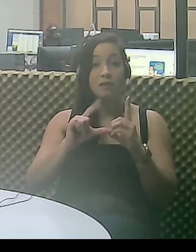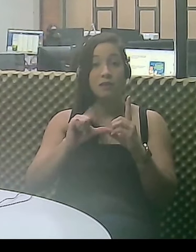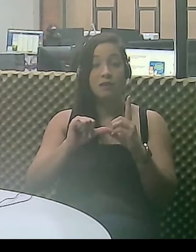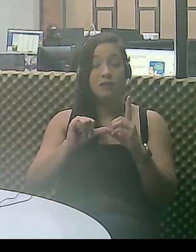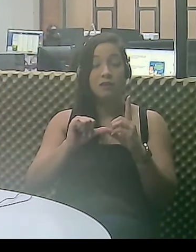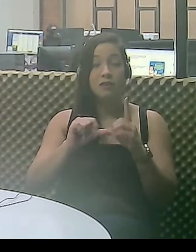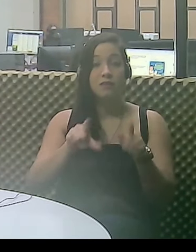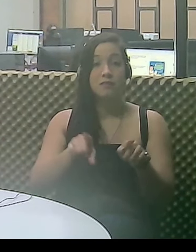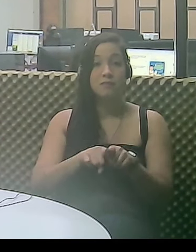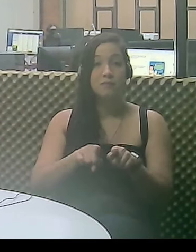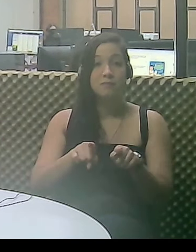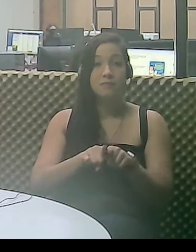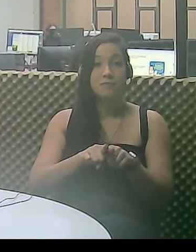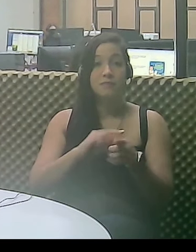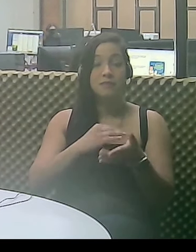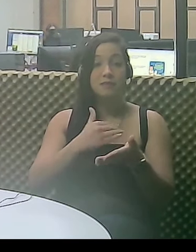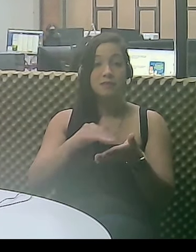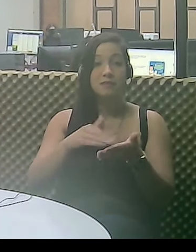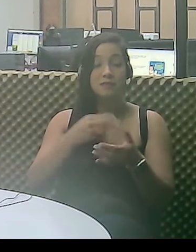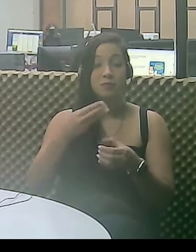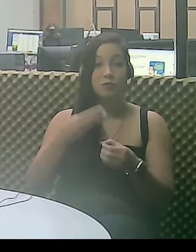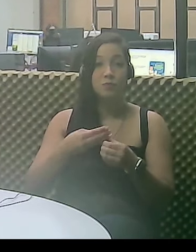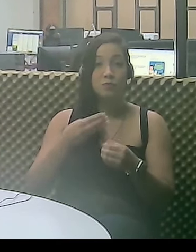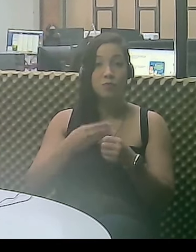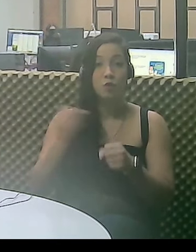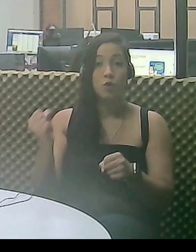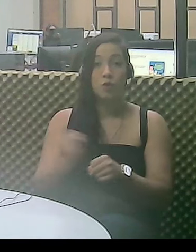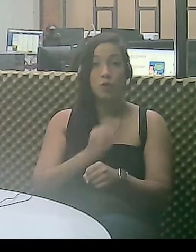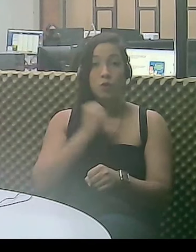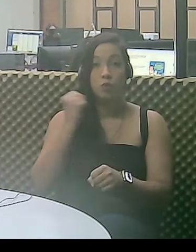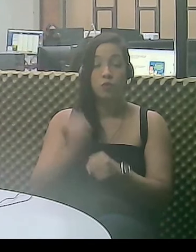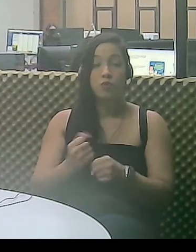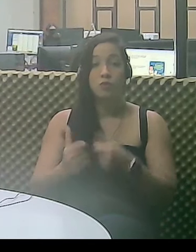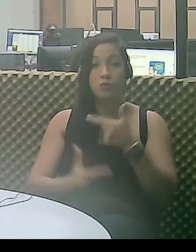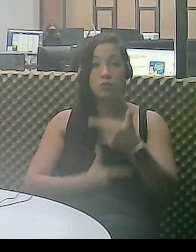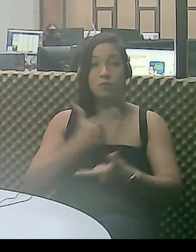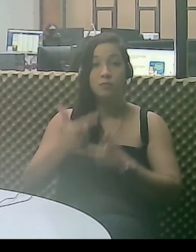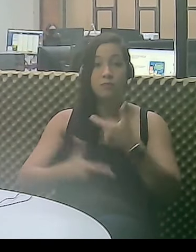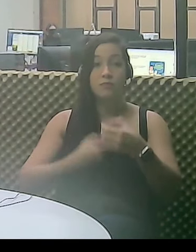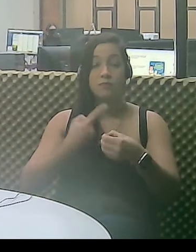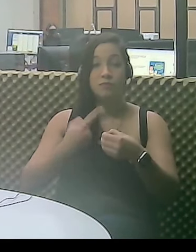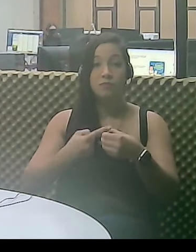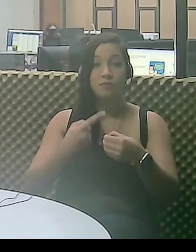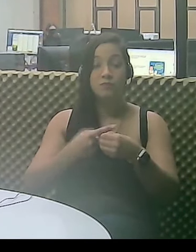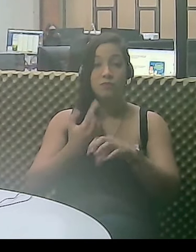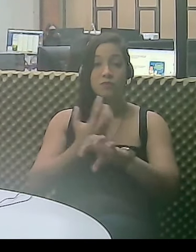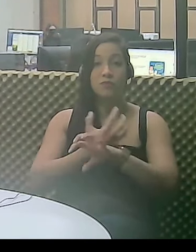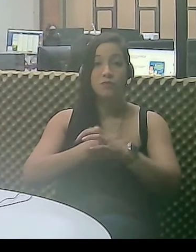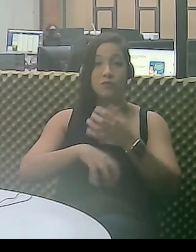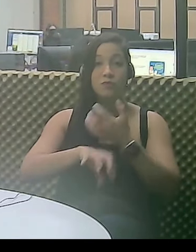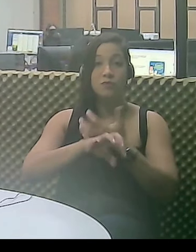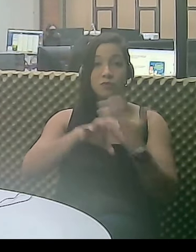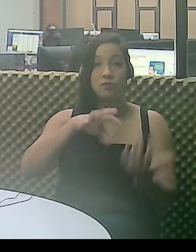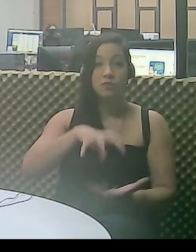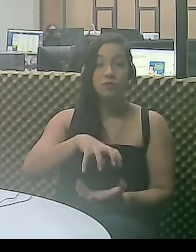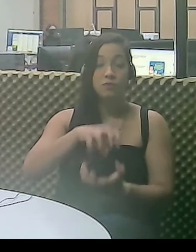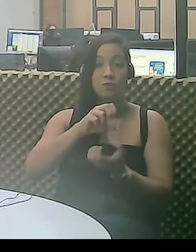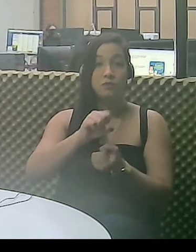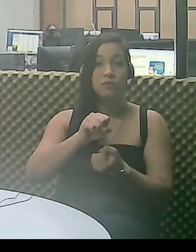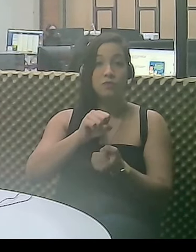Esgoto, DEMAI, e das Secretarias Municipais de Obras, Serviços Urbanos, Meio Ambiente e